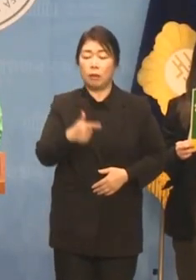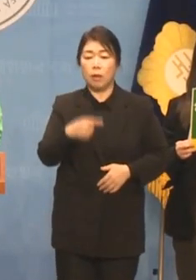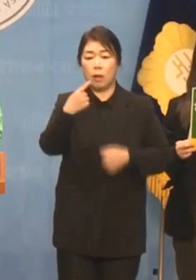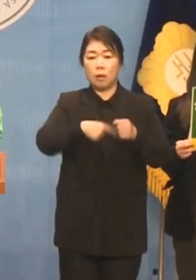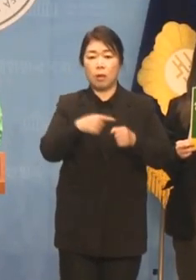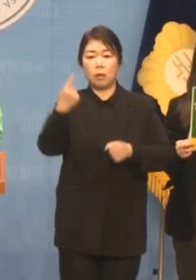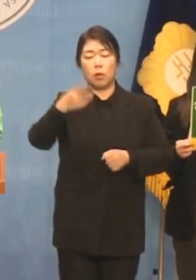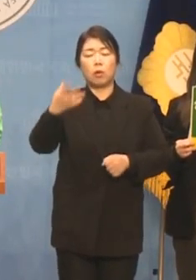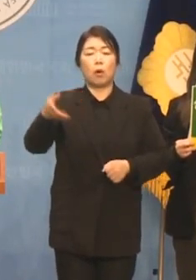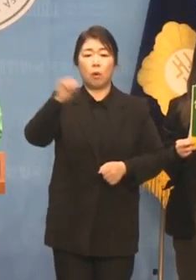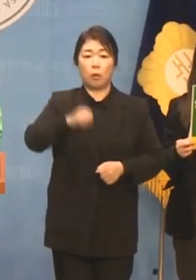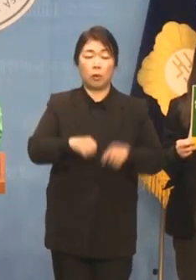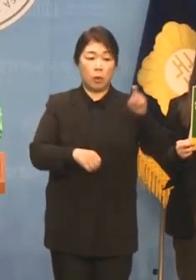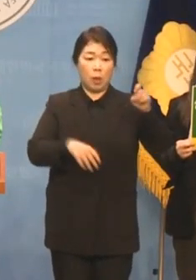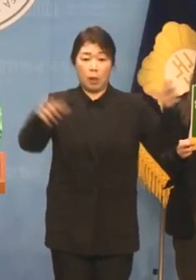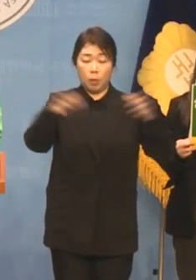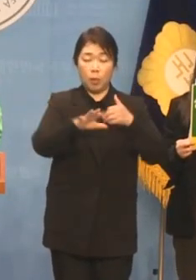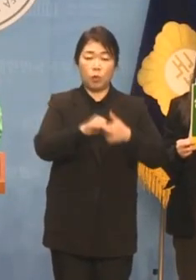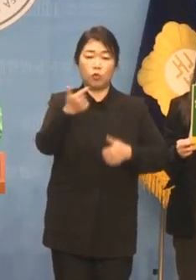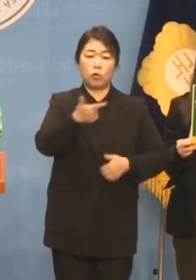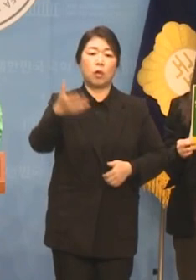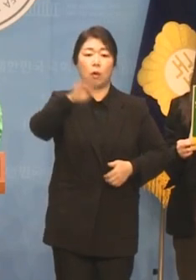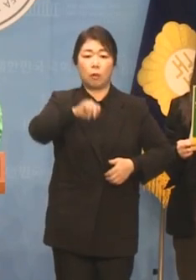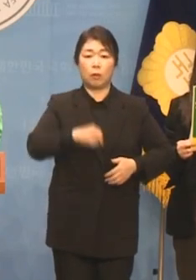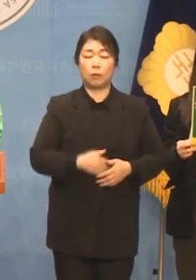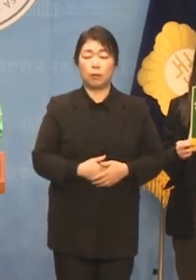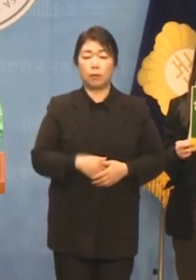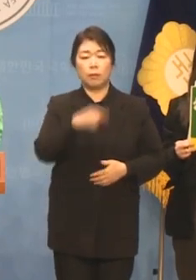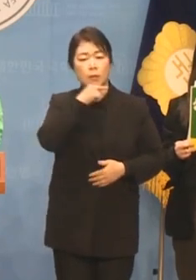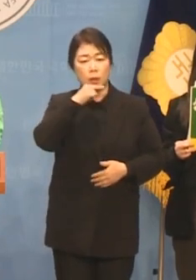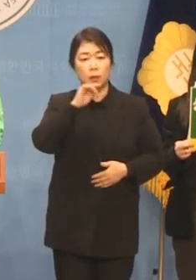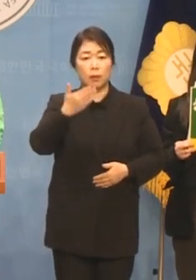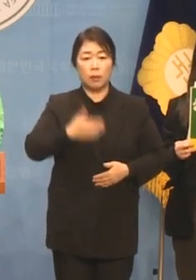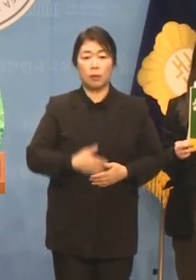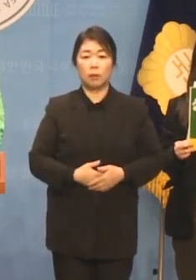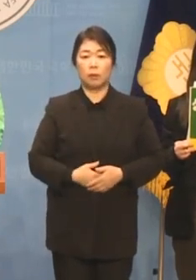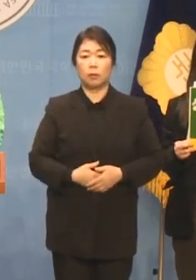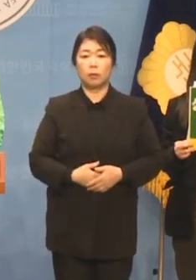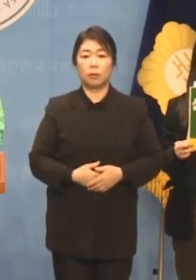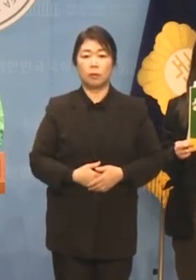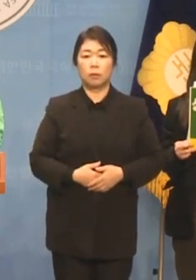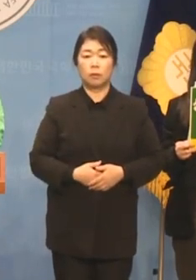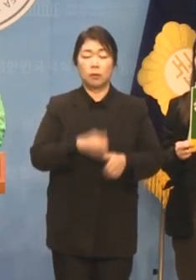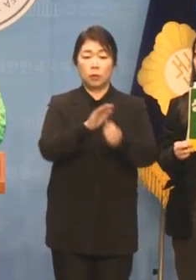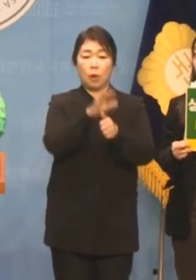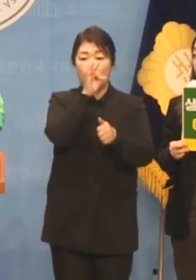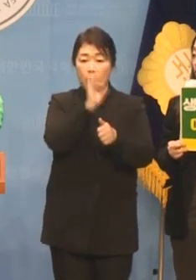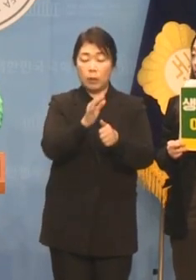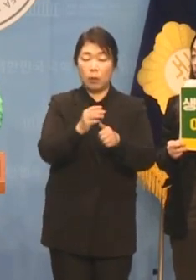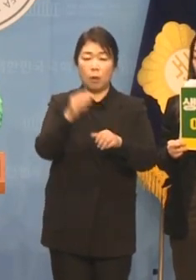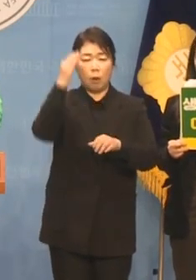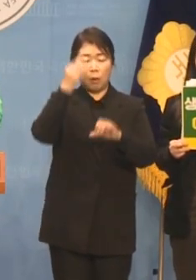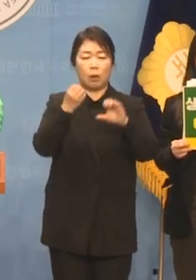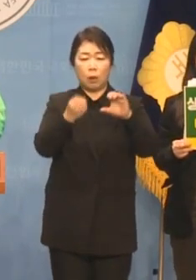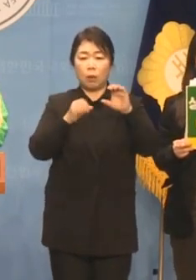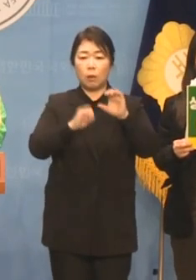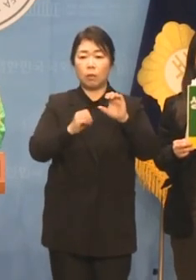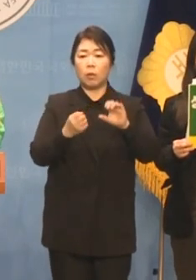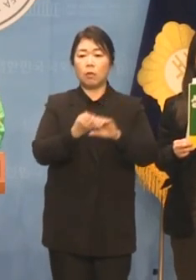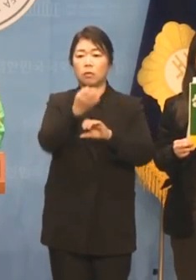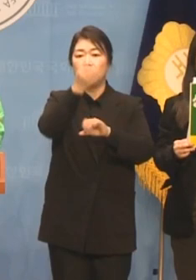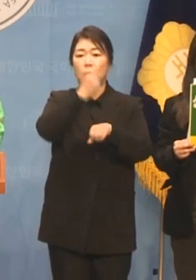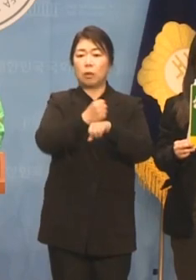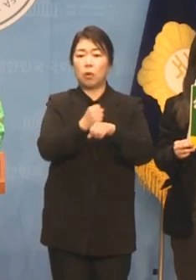열한 곳을 다치면 6억이 넘습니다 녹색 정의당은 지역에 도움이 되지 않고 탄소 배출하는 어 공항들을